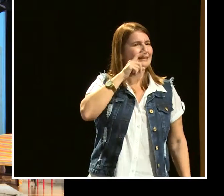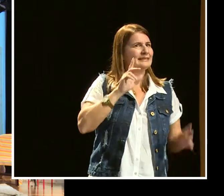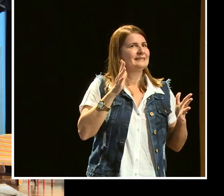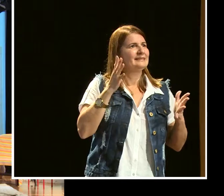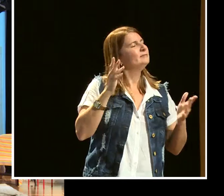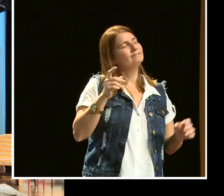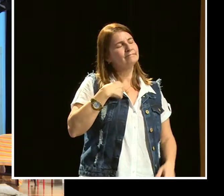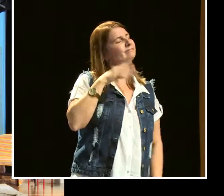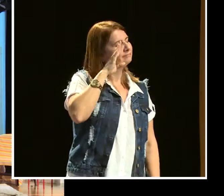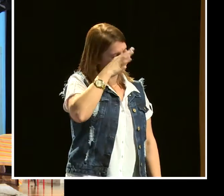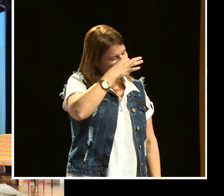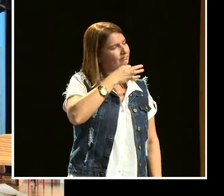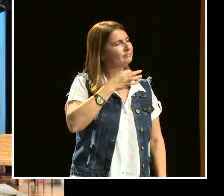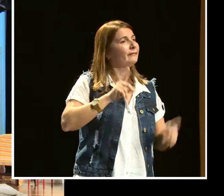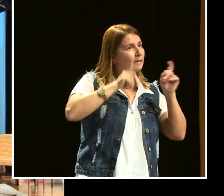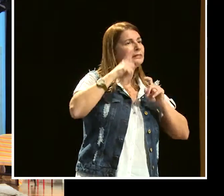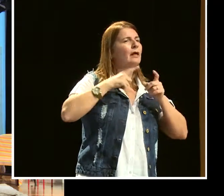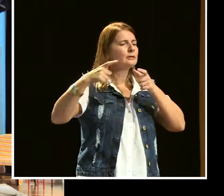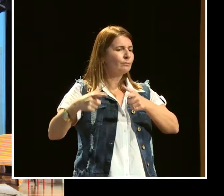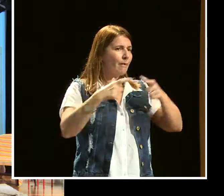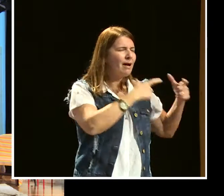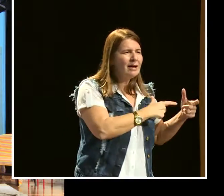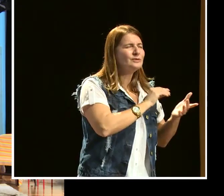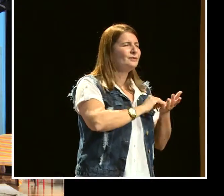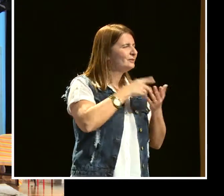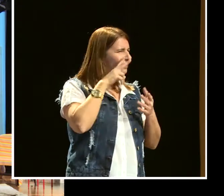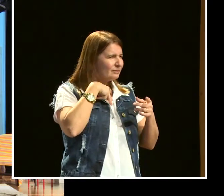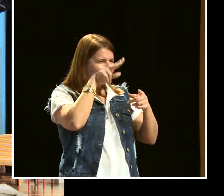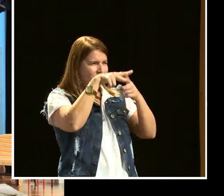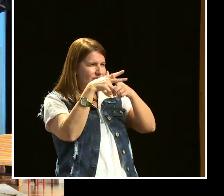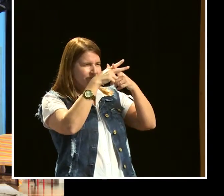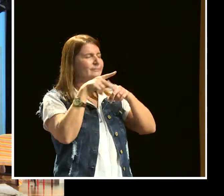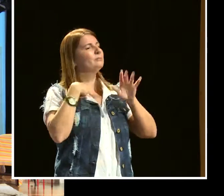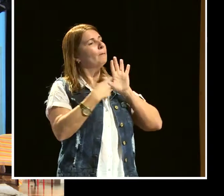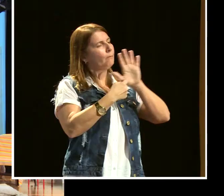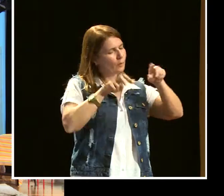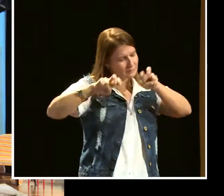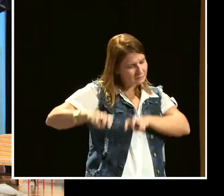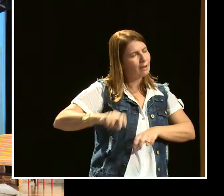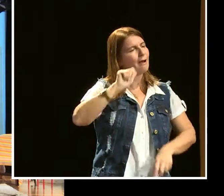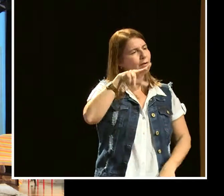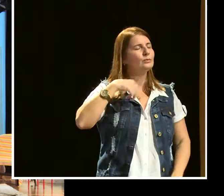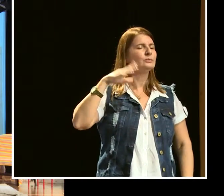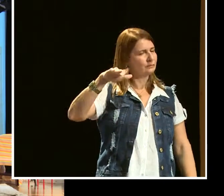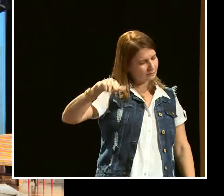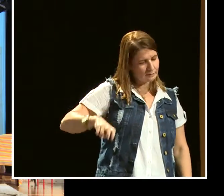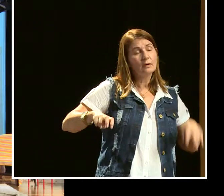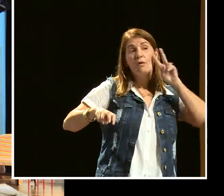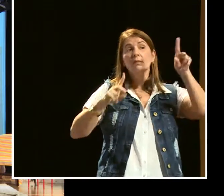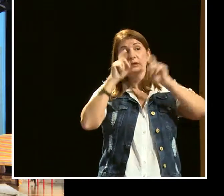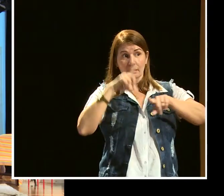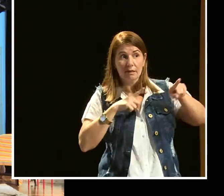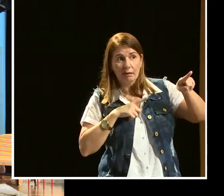percebeu? Tensos ao sinalizar, estavam estáticos. E, a partir